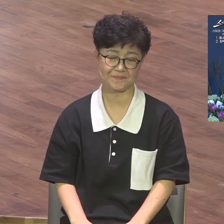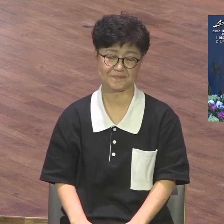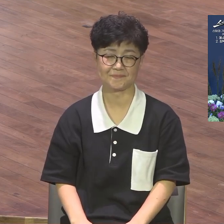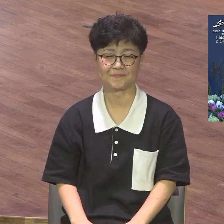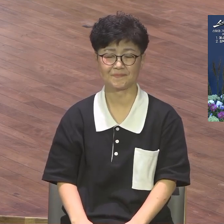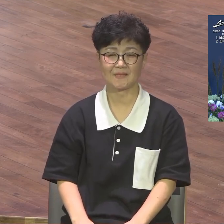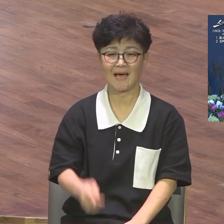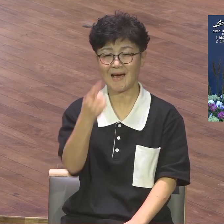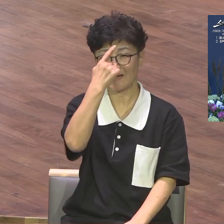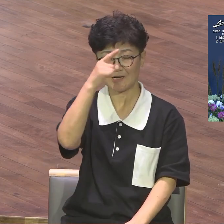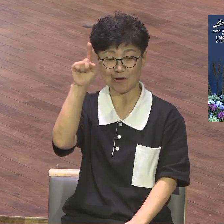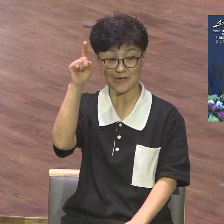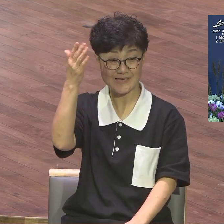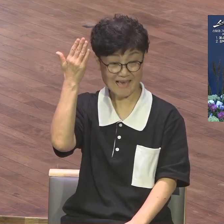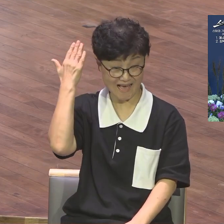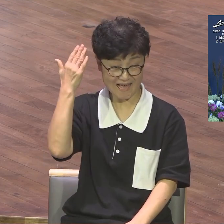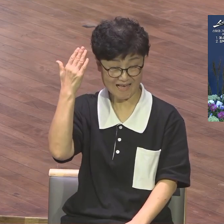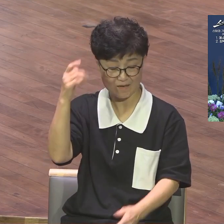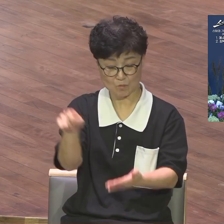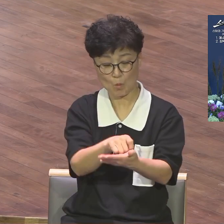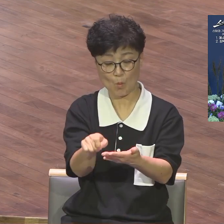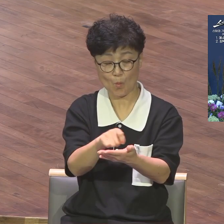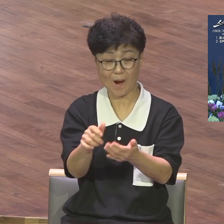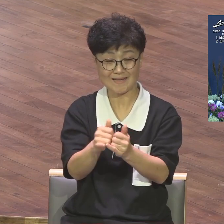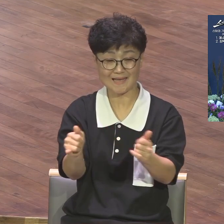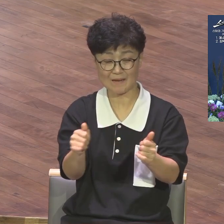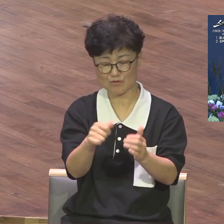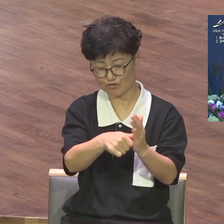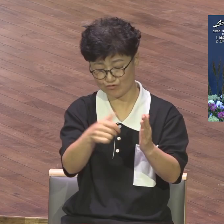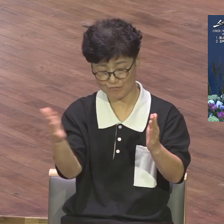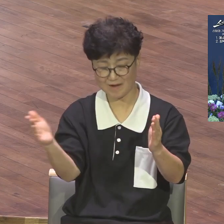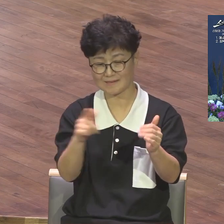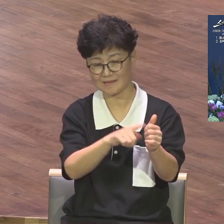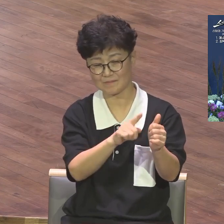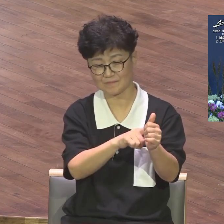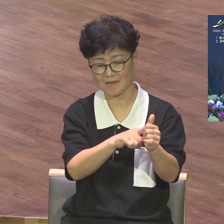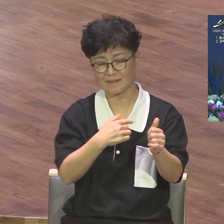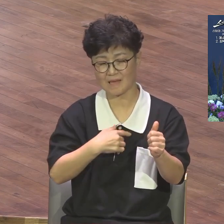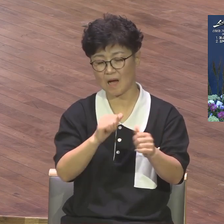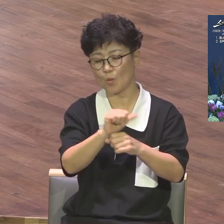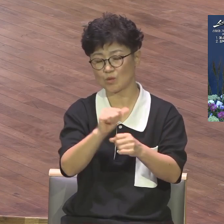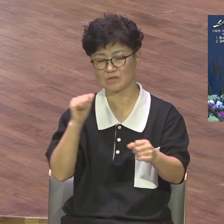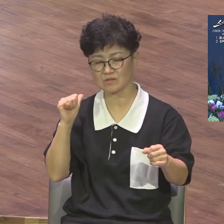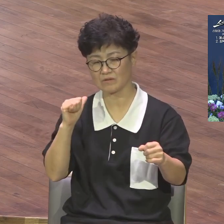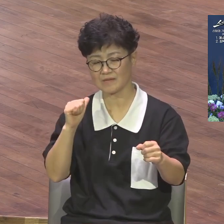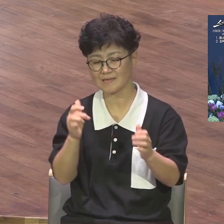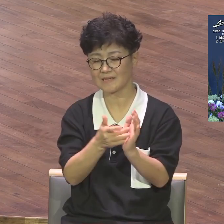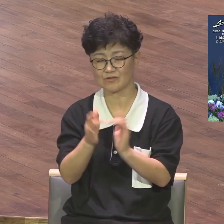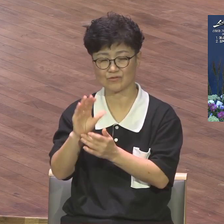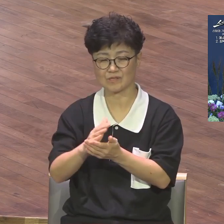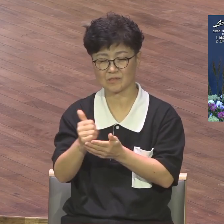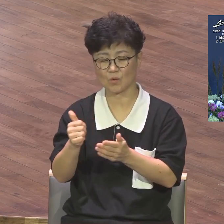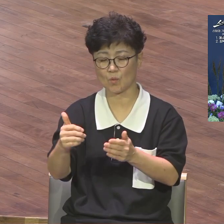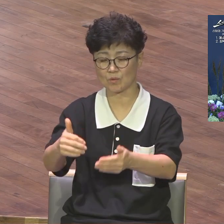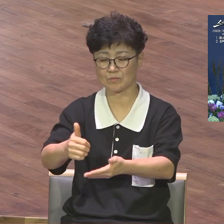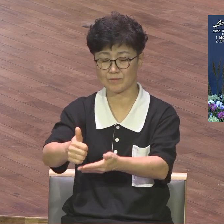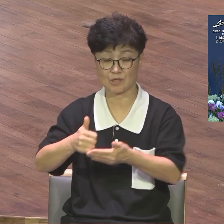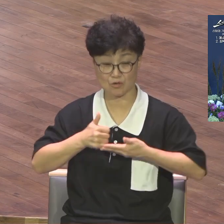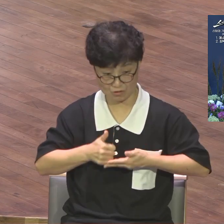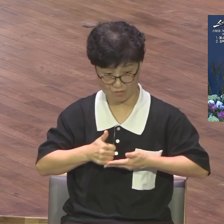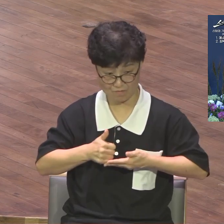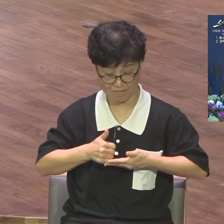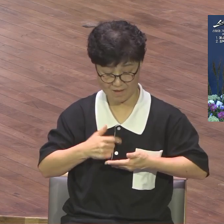핵심이란 글에서 이런 말을 했습니다. 5년 전 나는 예수를 나의 그리스도로 받아들였다. 그러나 나의 생애가 그러자 나의